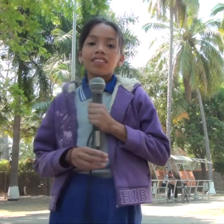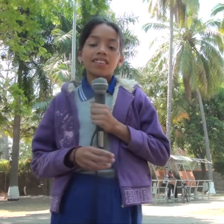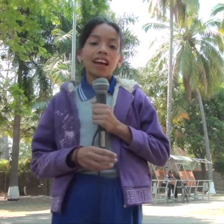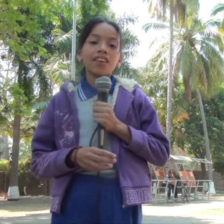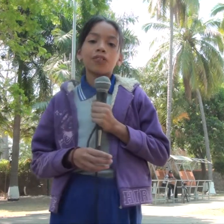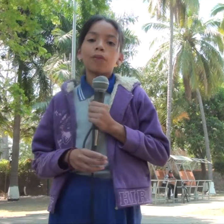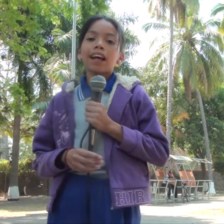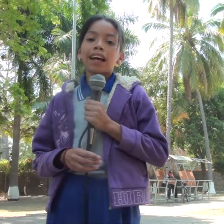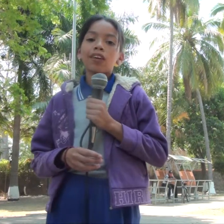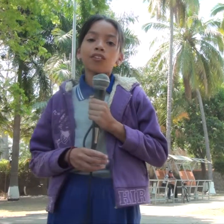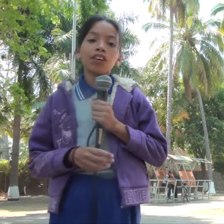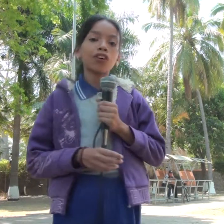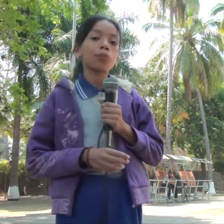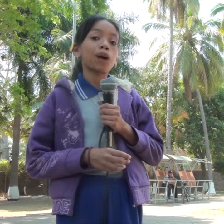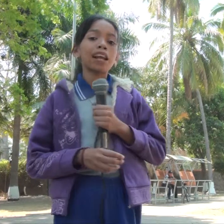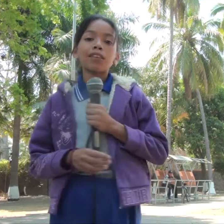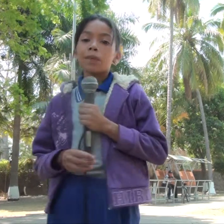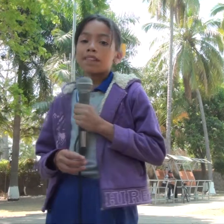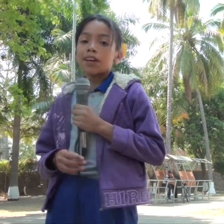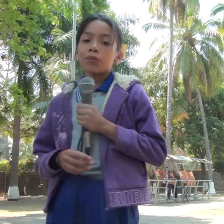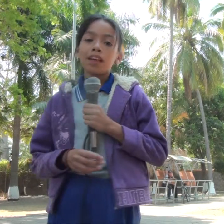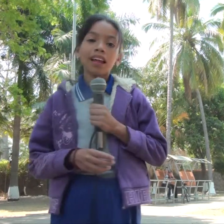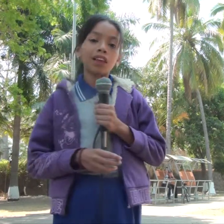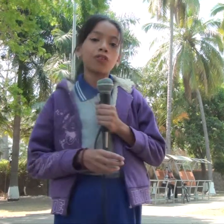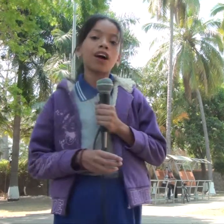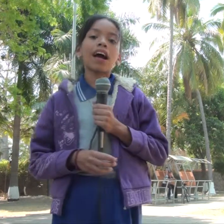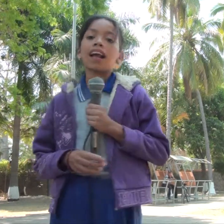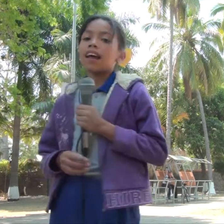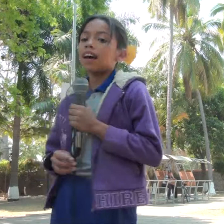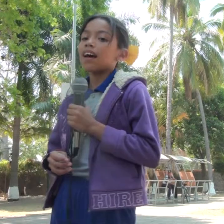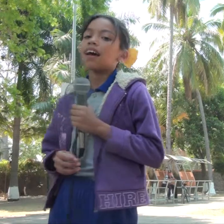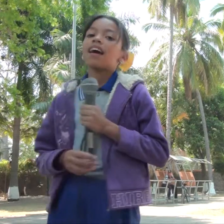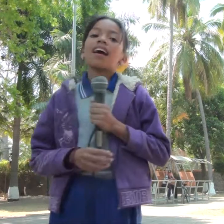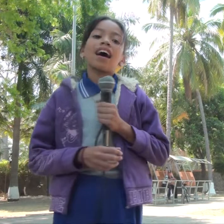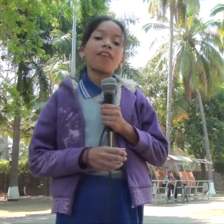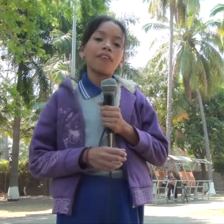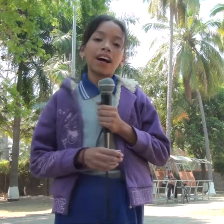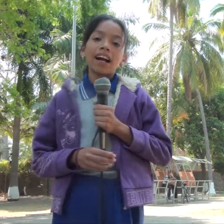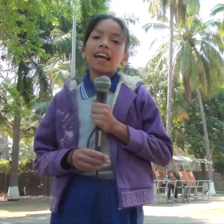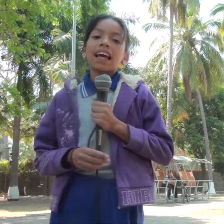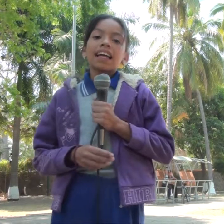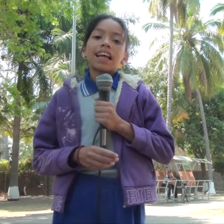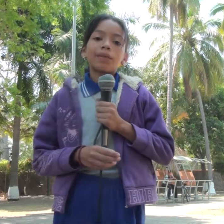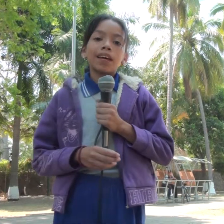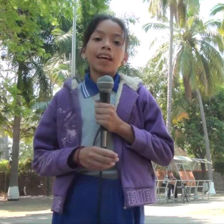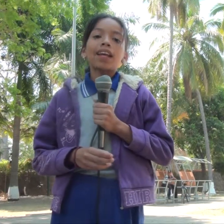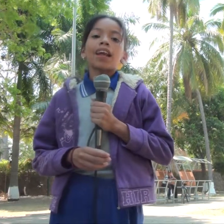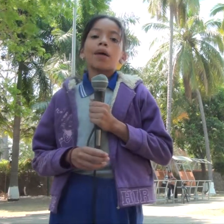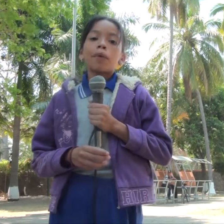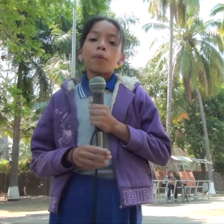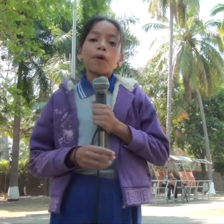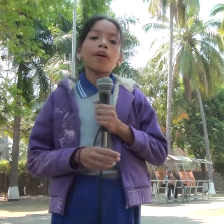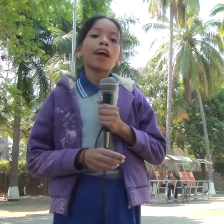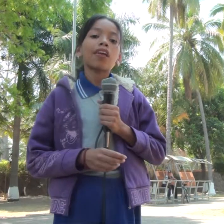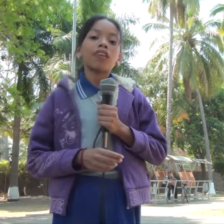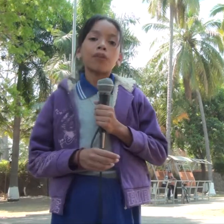y sanos para que los niños puedan expresar su derecho a jugar. También le propongo que los